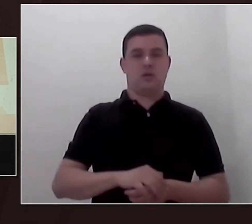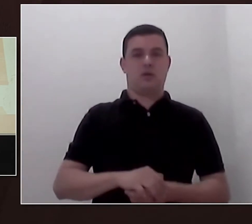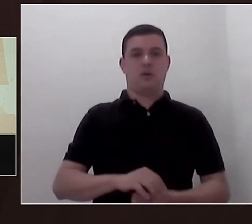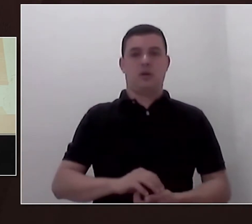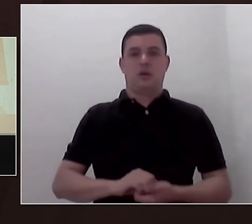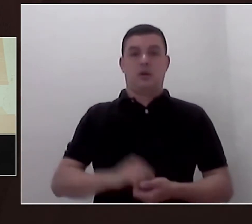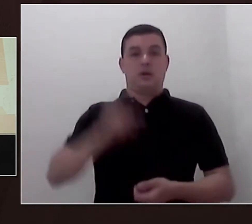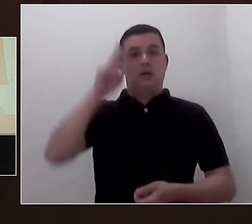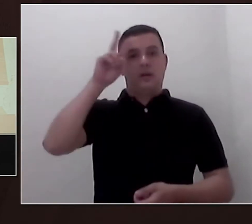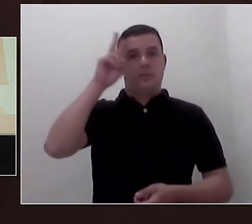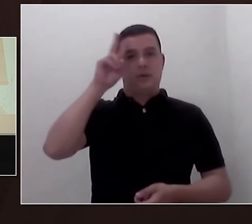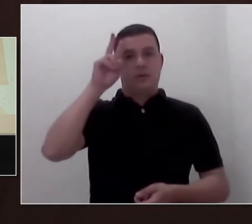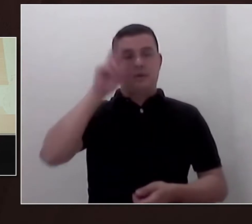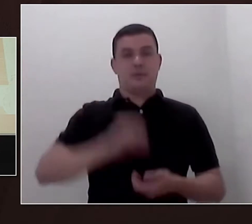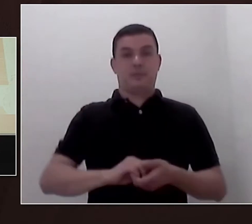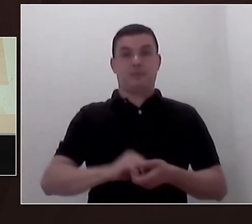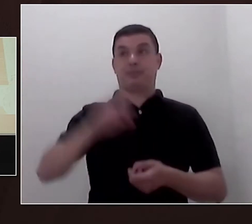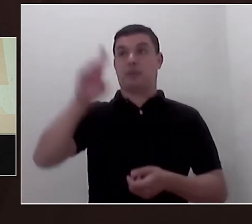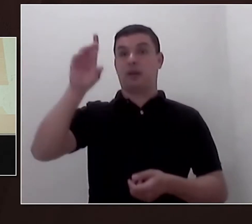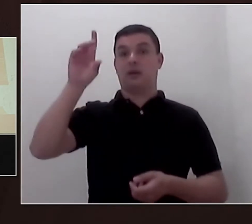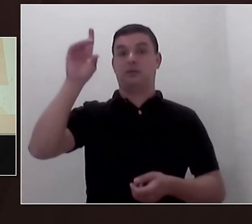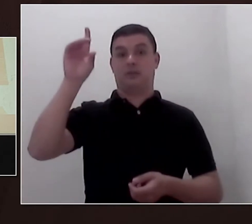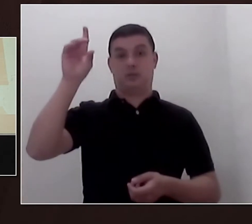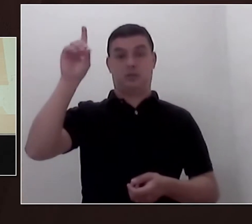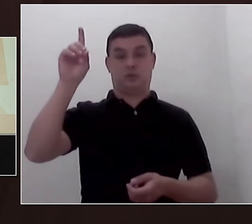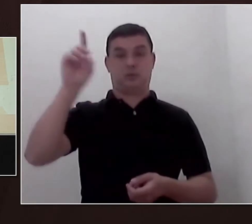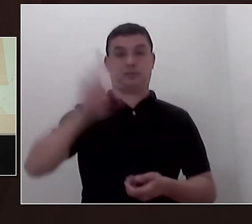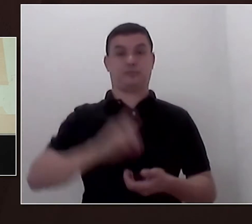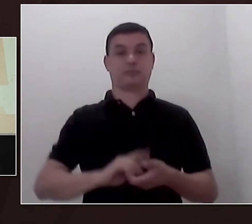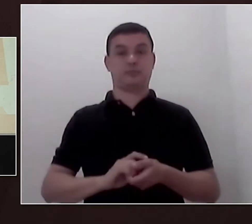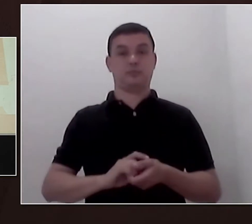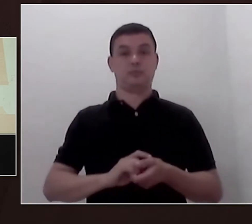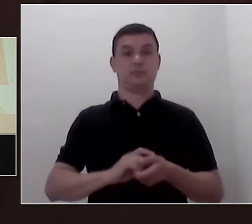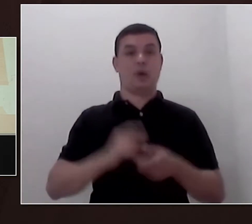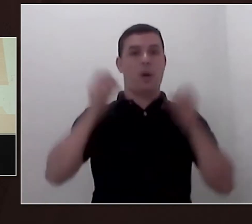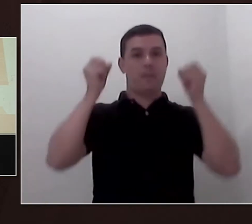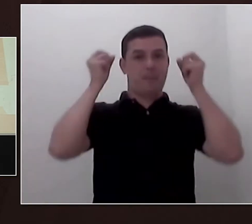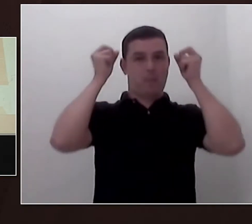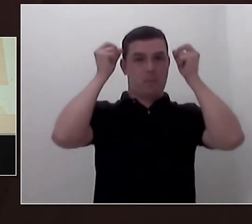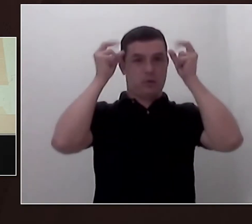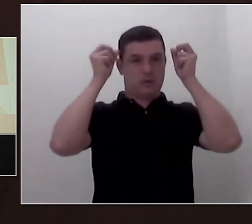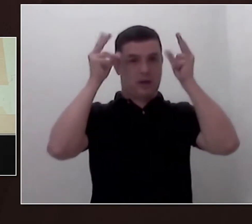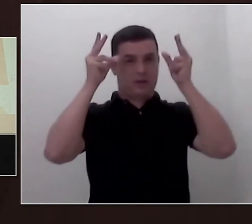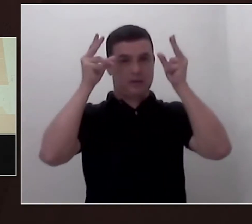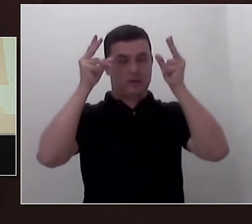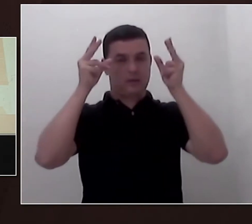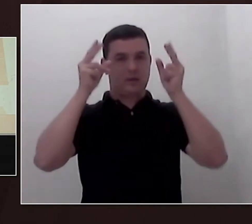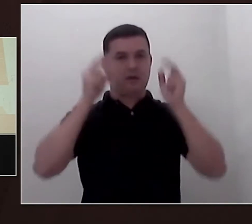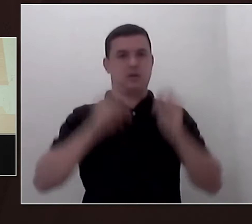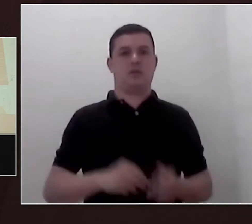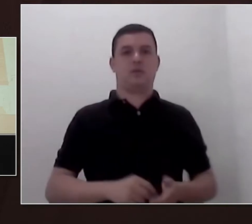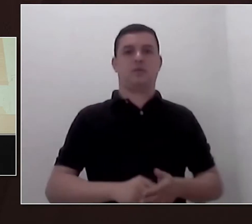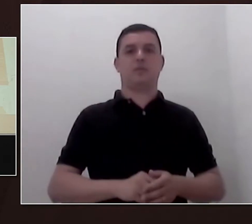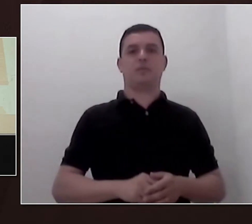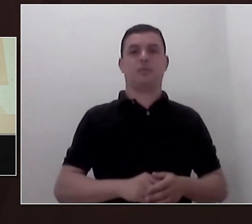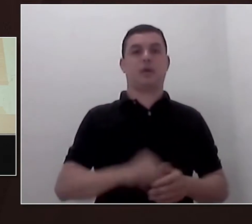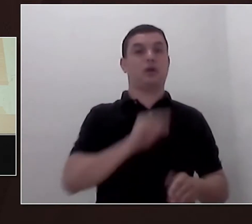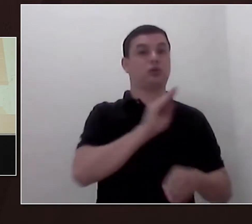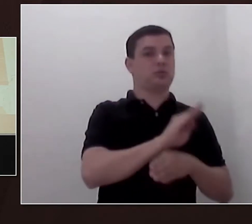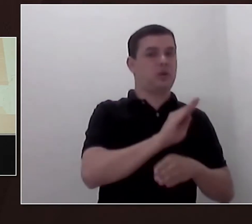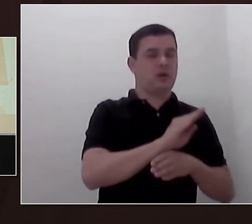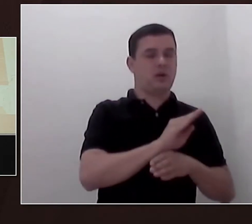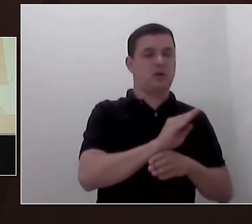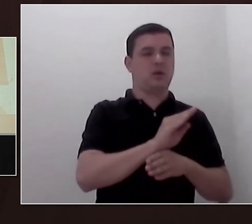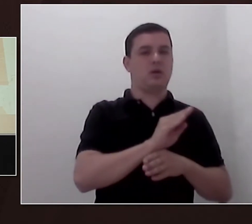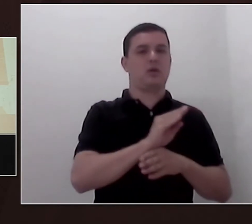quando Deus enviou Moisés para tirar o povo do Egito? E ele não fez,